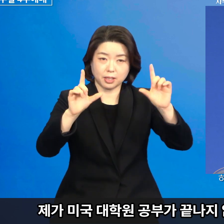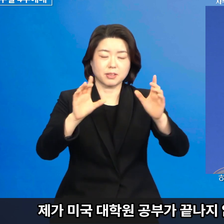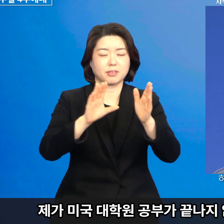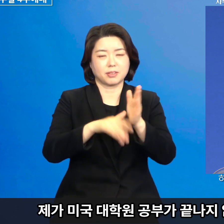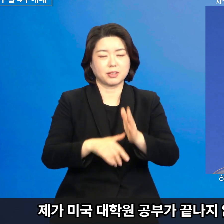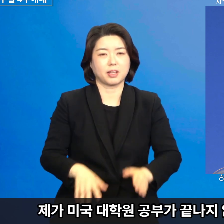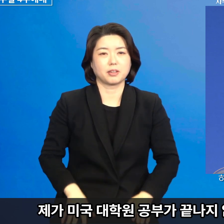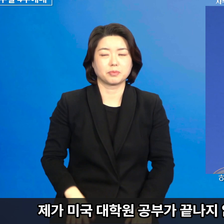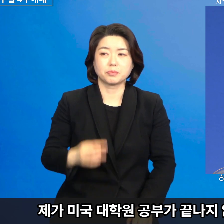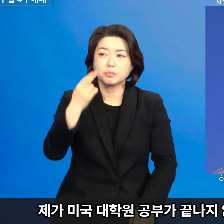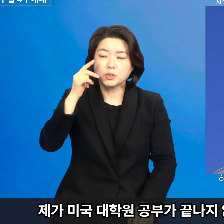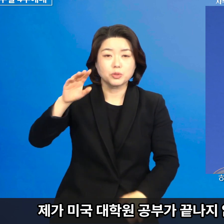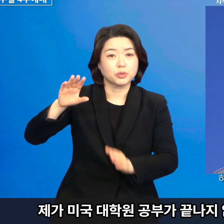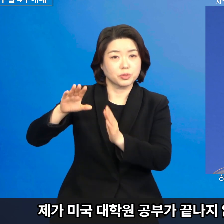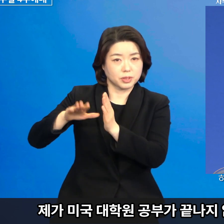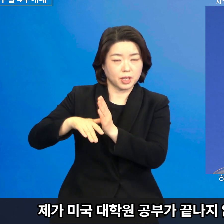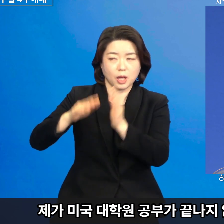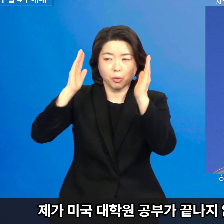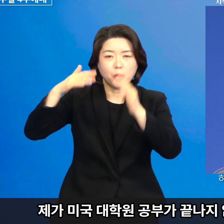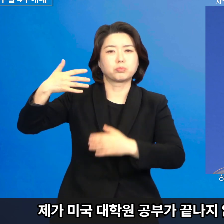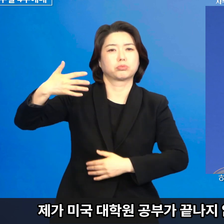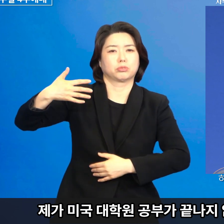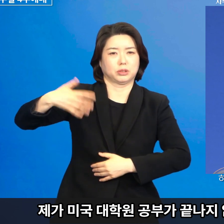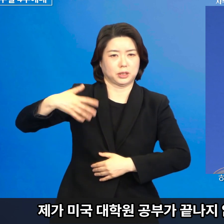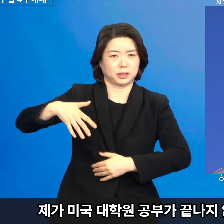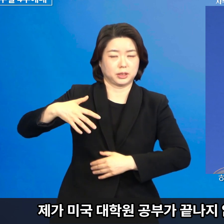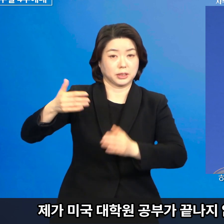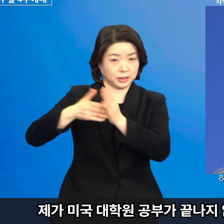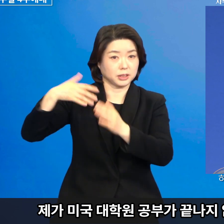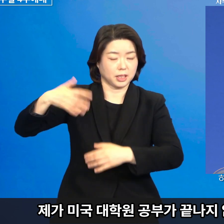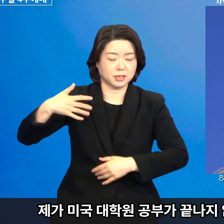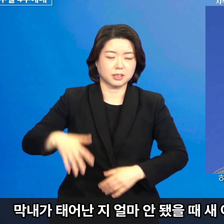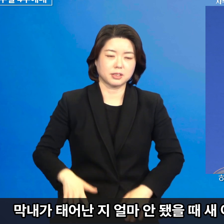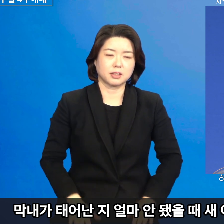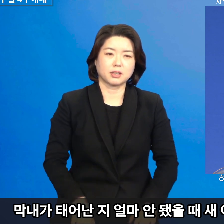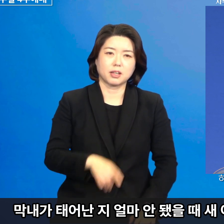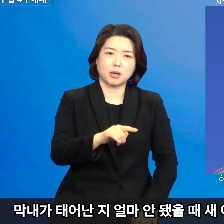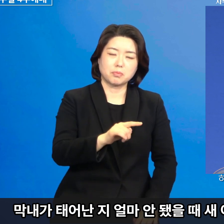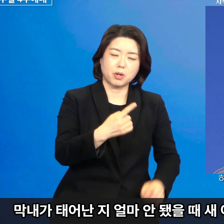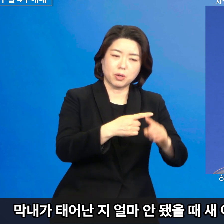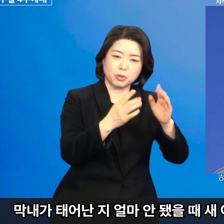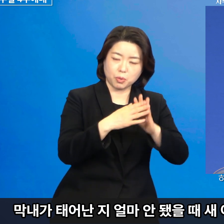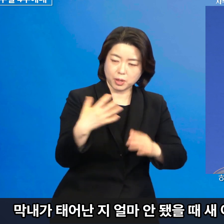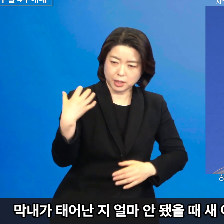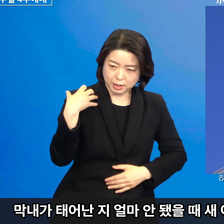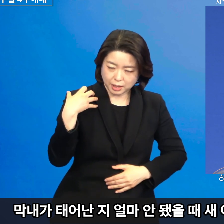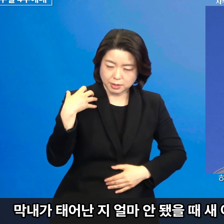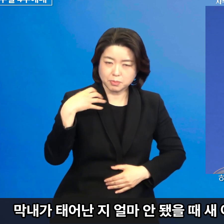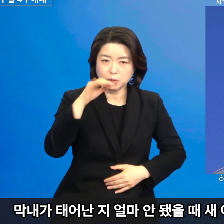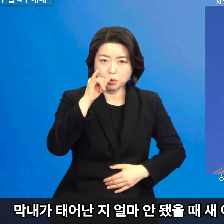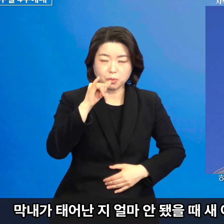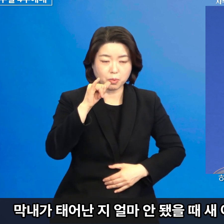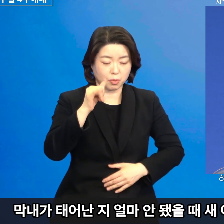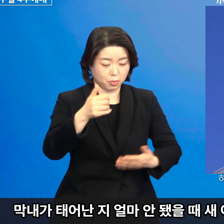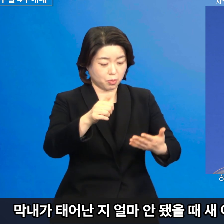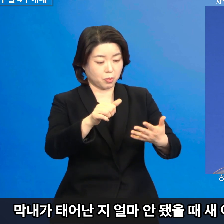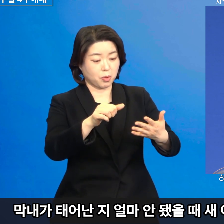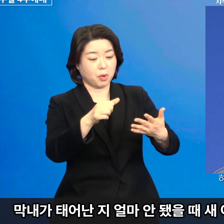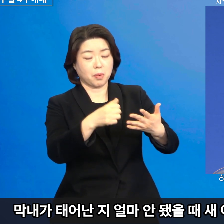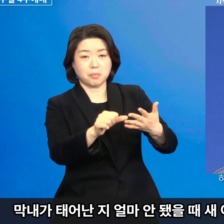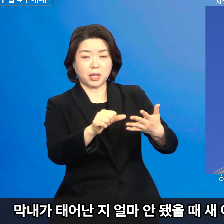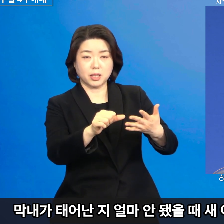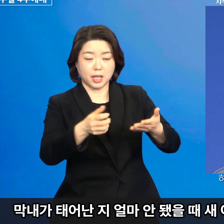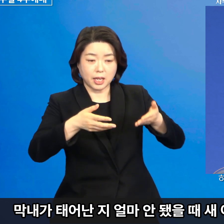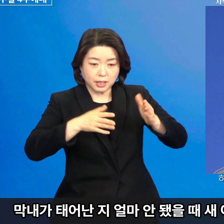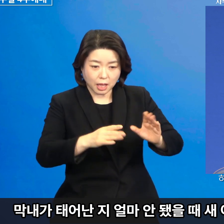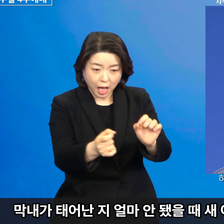공부가 끝나지 않았고 중학교에 담임을 맡았고 막내가 태어난 지 얼마 안 됐을 때 새 아이를 이제 길러야